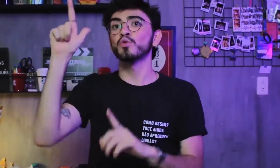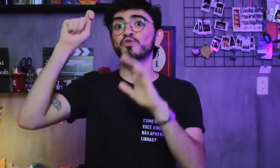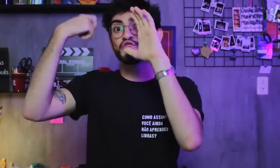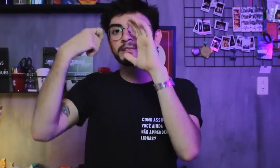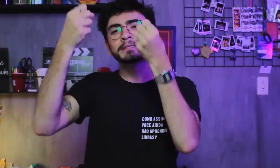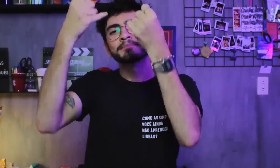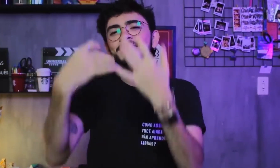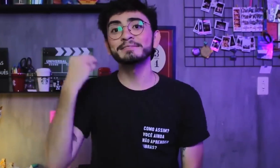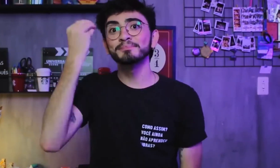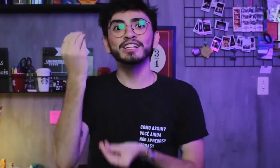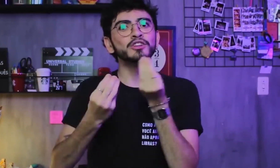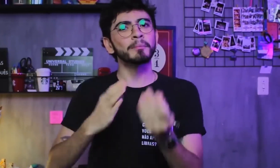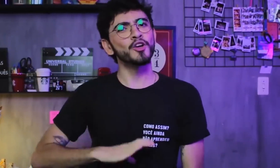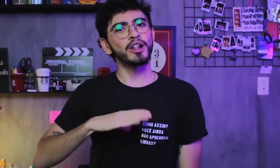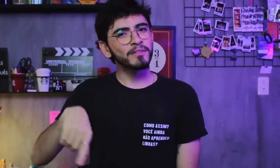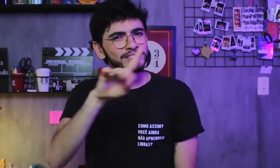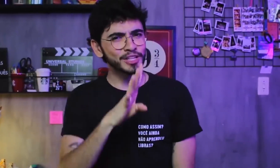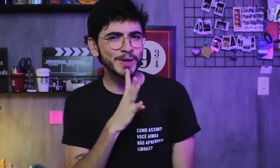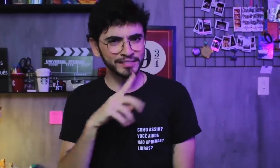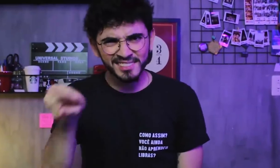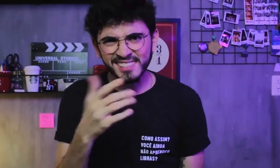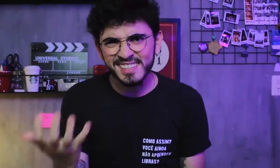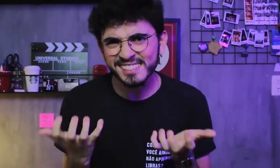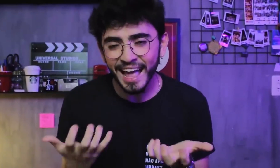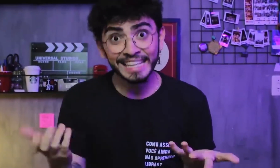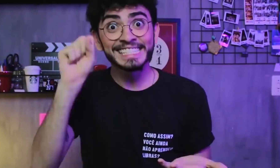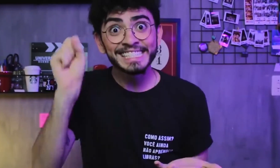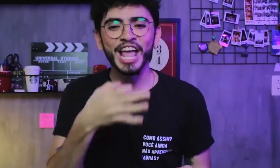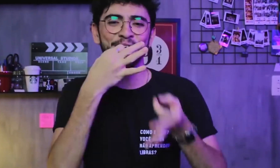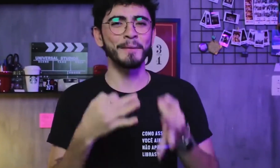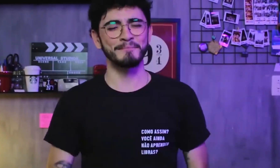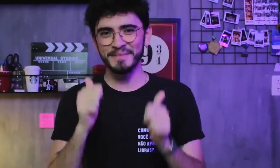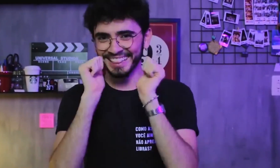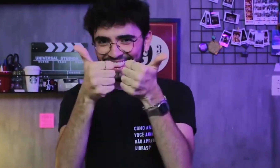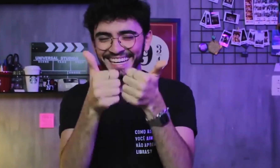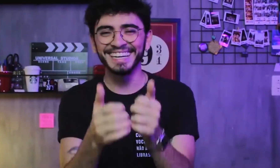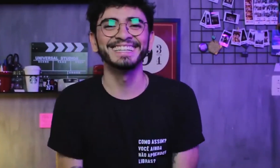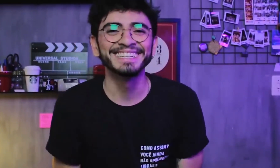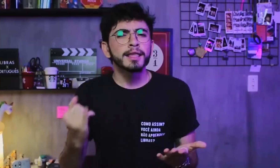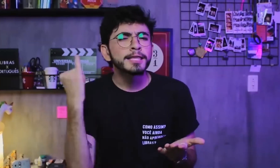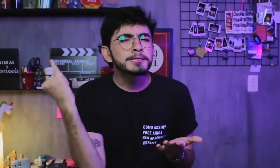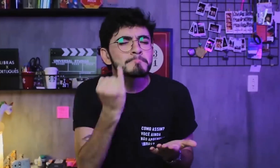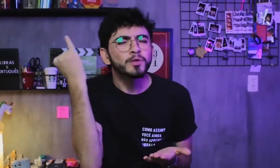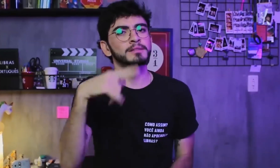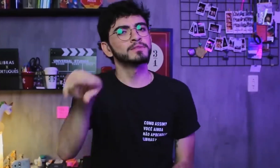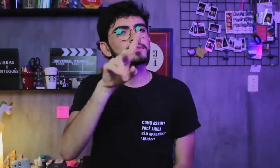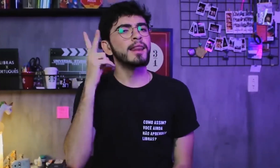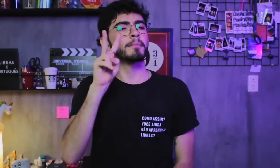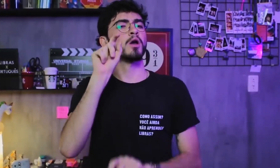vídeo falando sobre a experiência de um CODA para vocês conhecerem. Vocês querem? Sim? Então me falem aí nos comentários. É importantíssimo